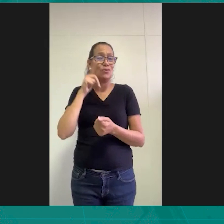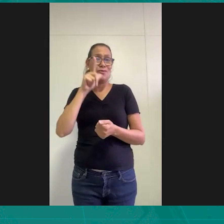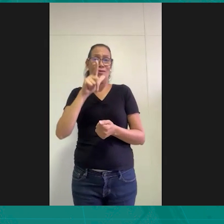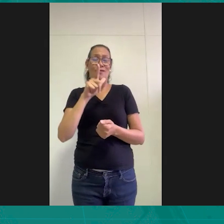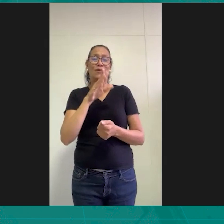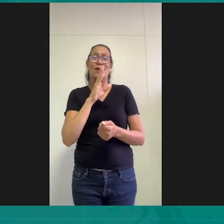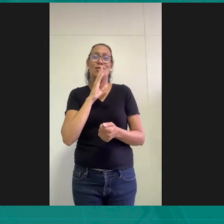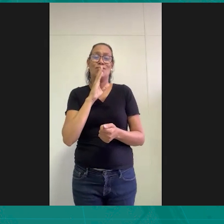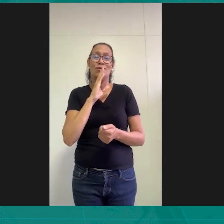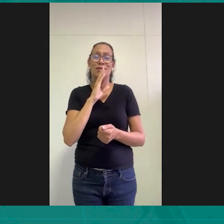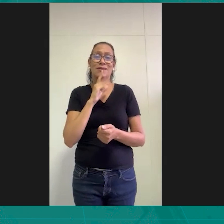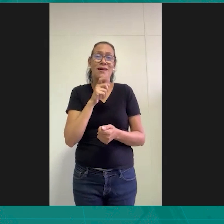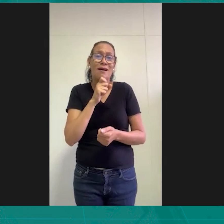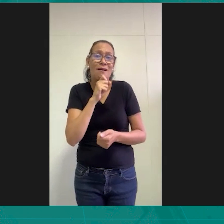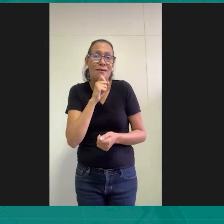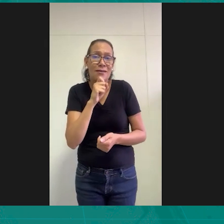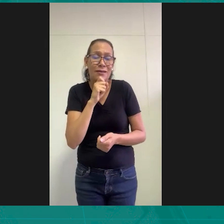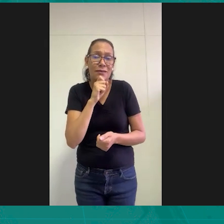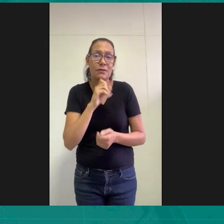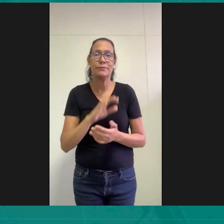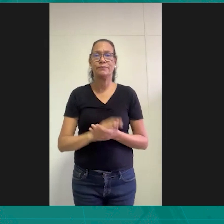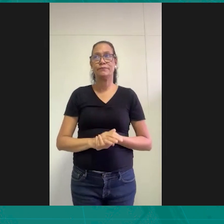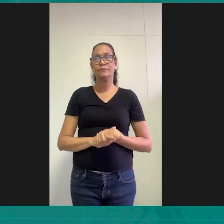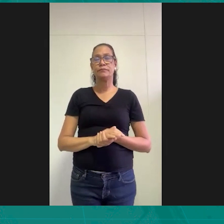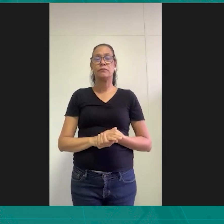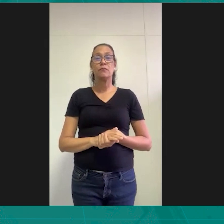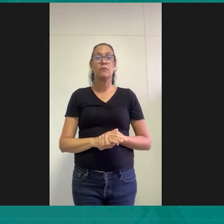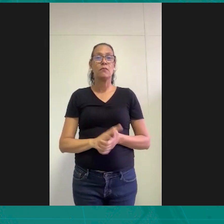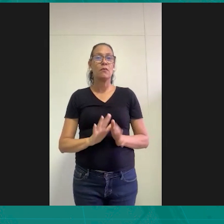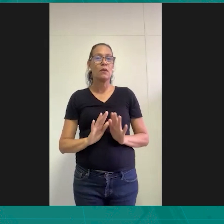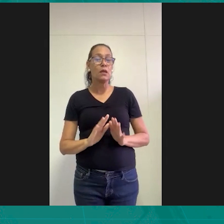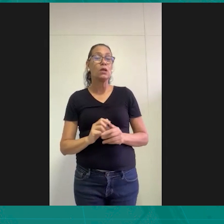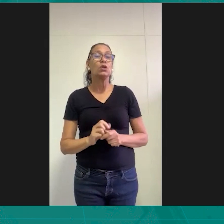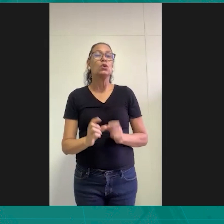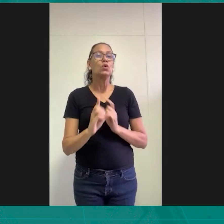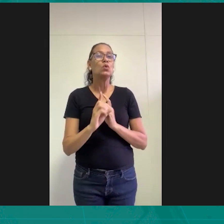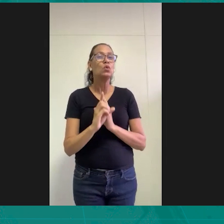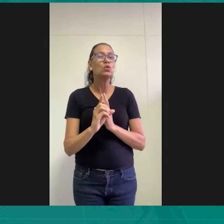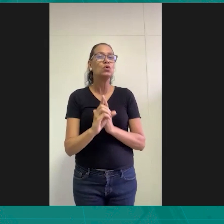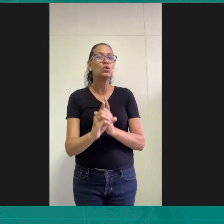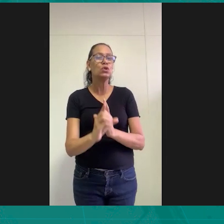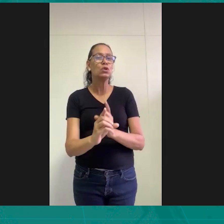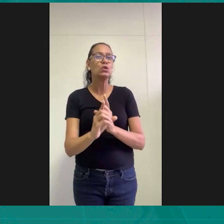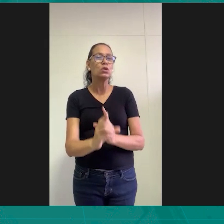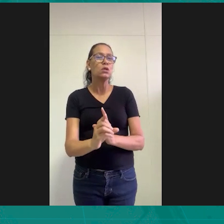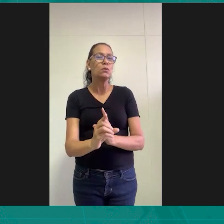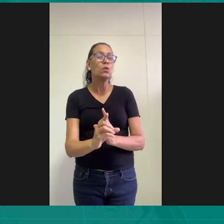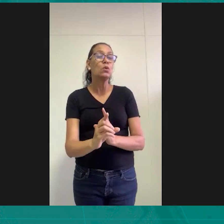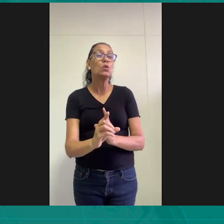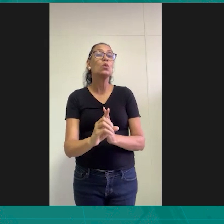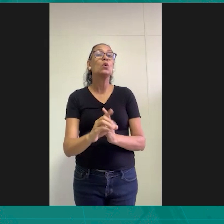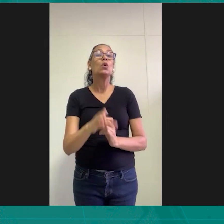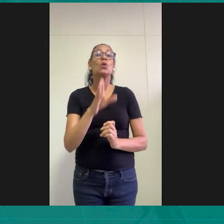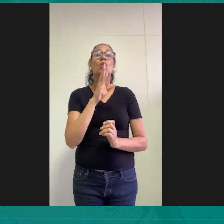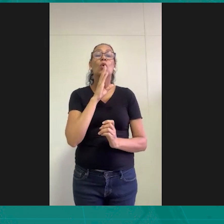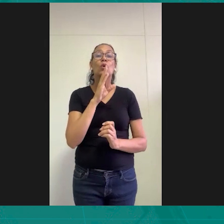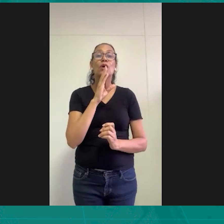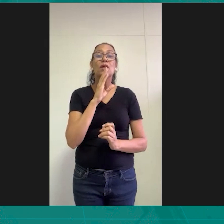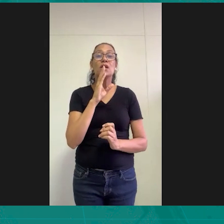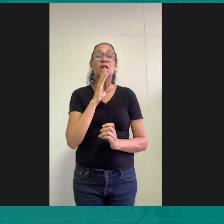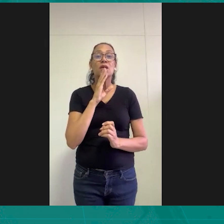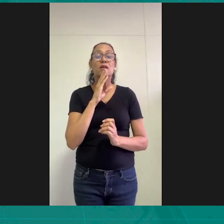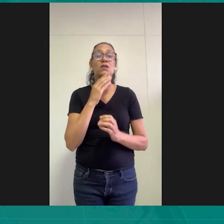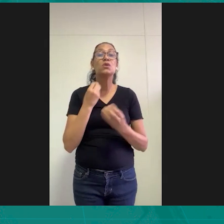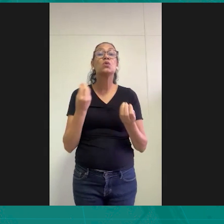como os discípulos conheciam, se eles nunca ouviram sobre o Espírito da verdade? Se o outro